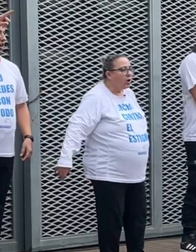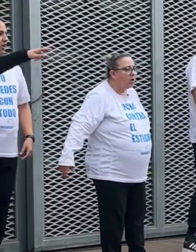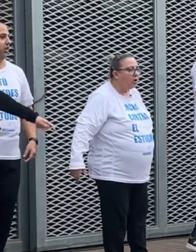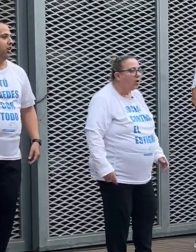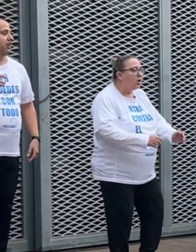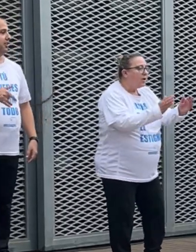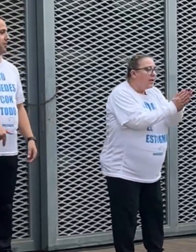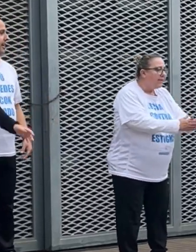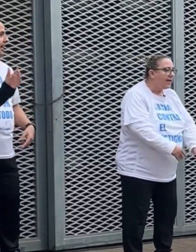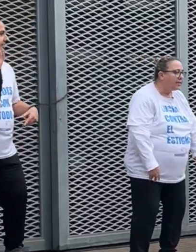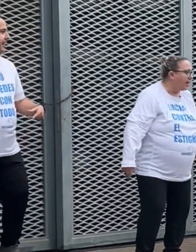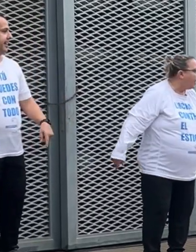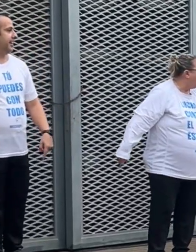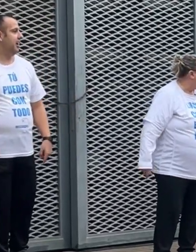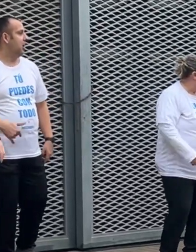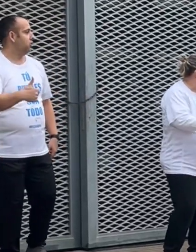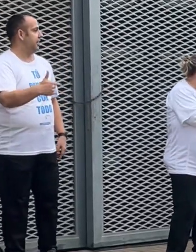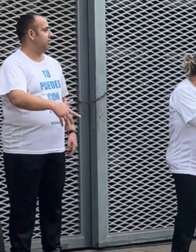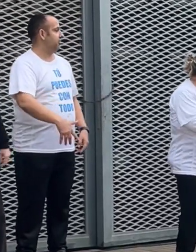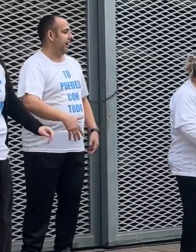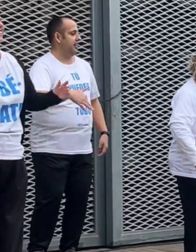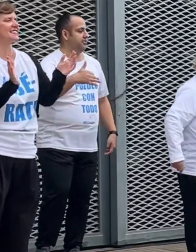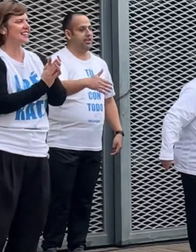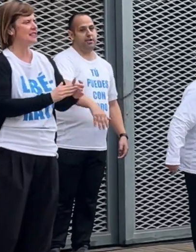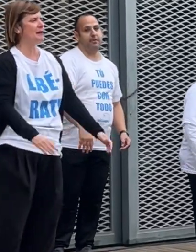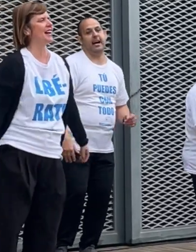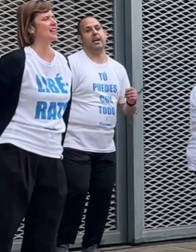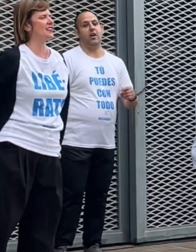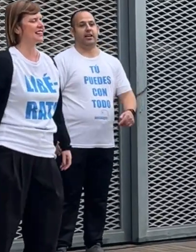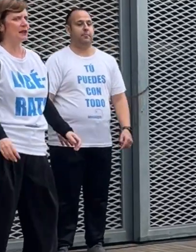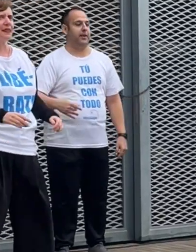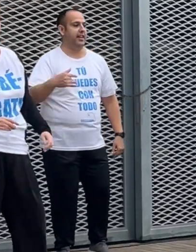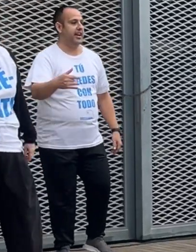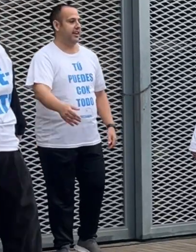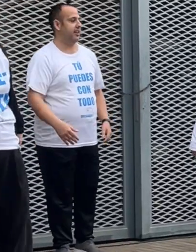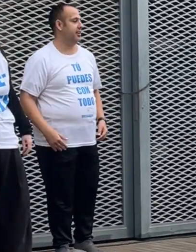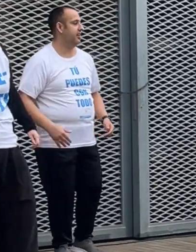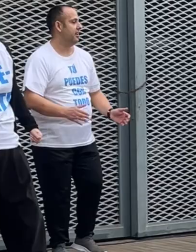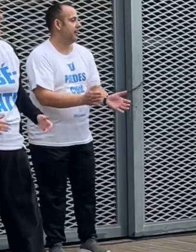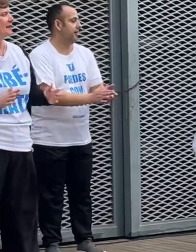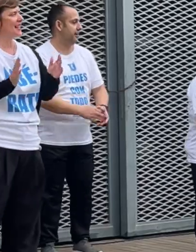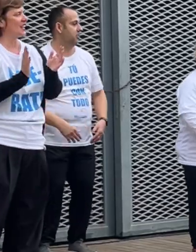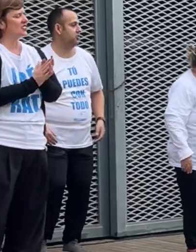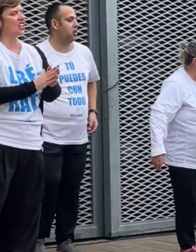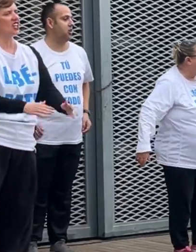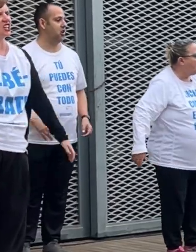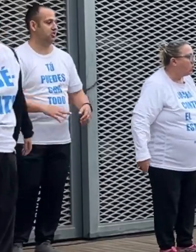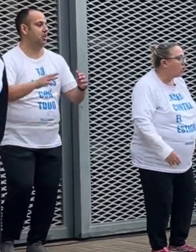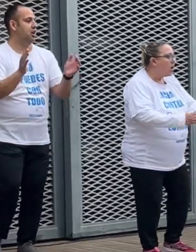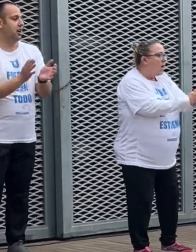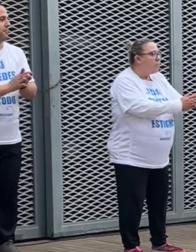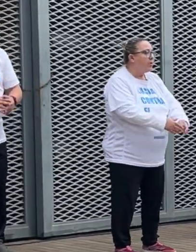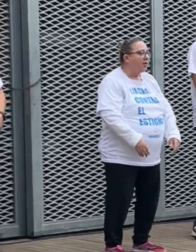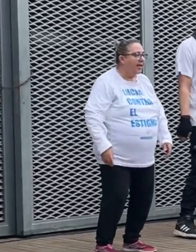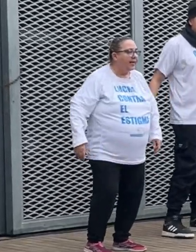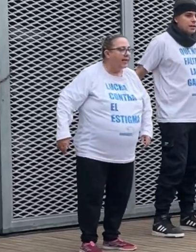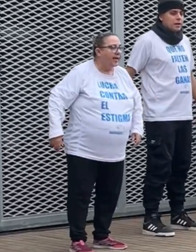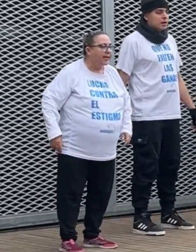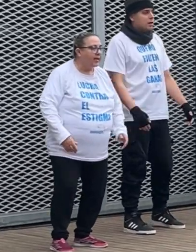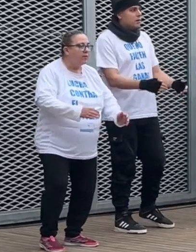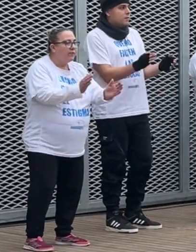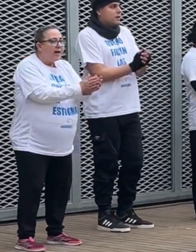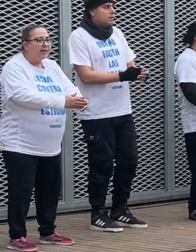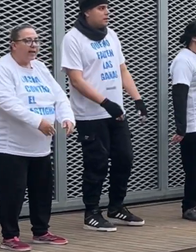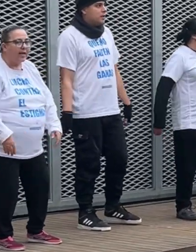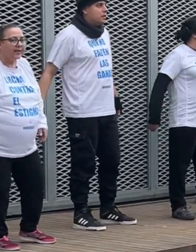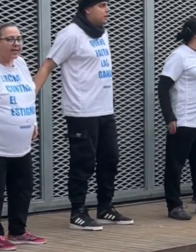con todo, libérate, lucha contra el estigma, no hay que perder. Abre los ojos, empodérate,